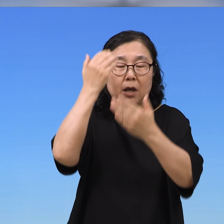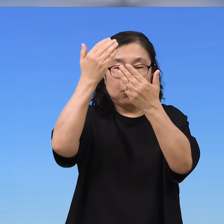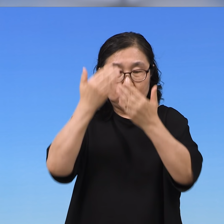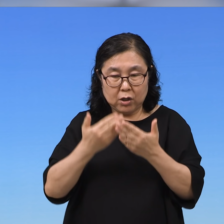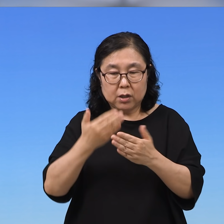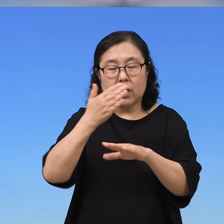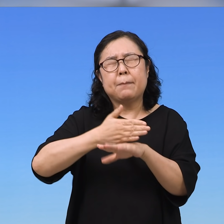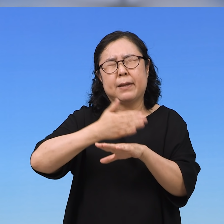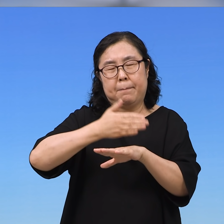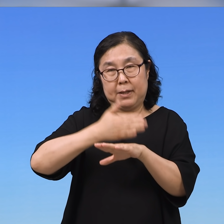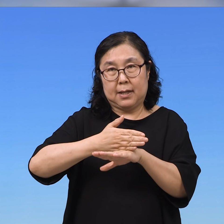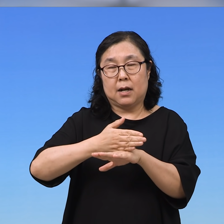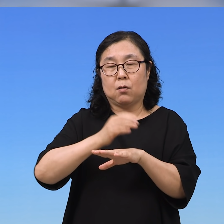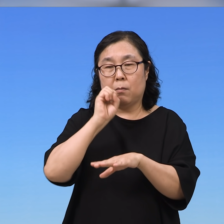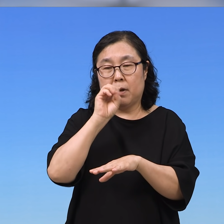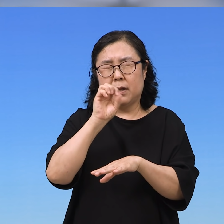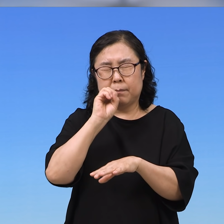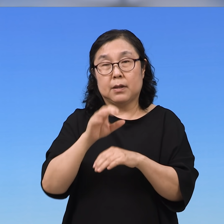줘서 고맙습니다.